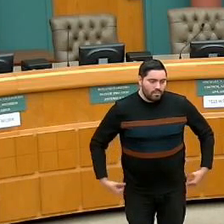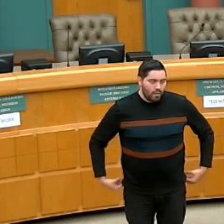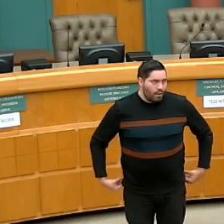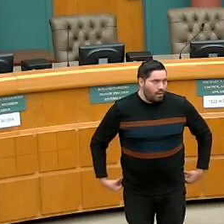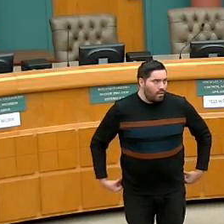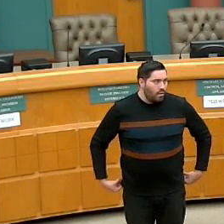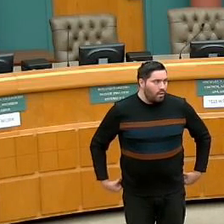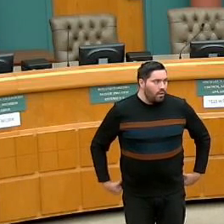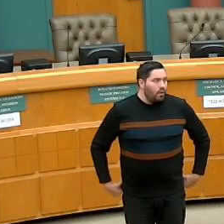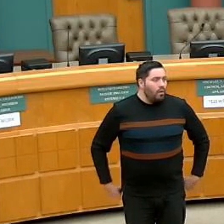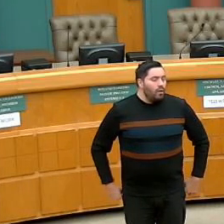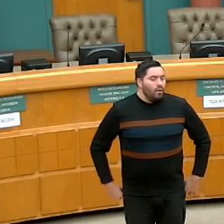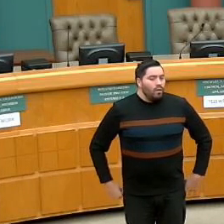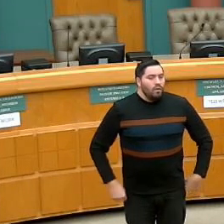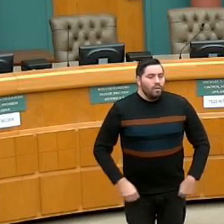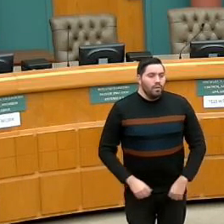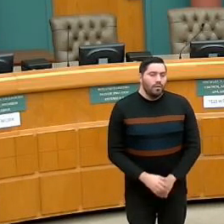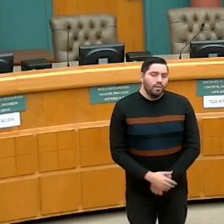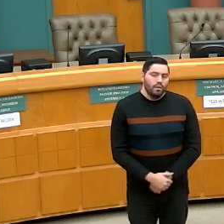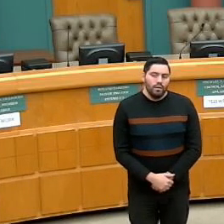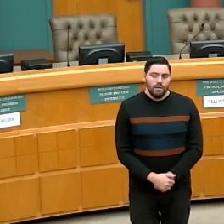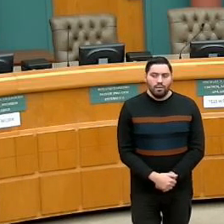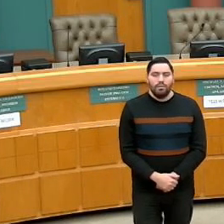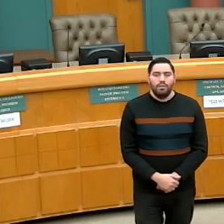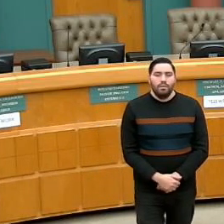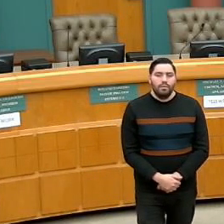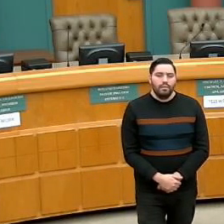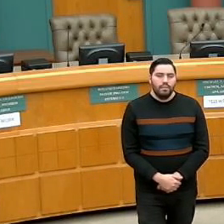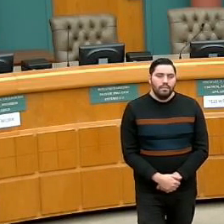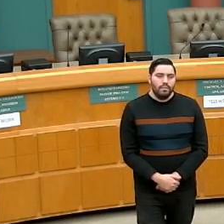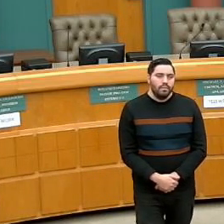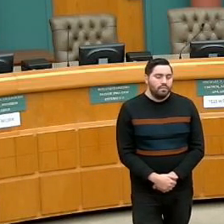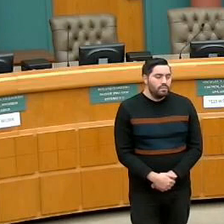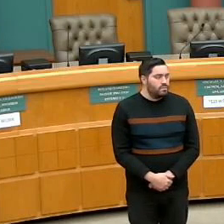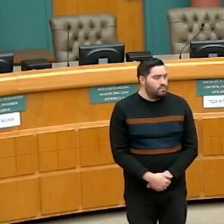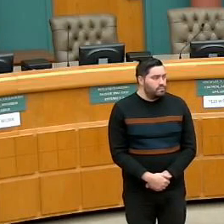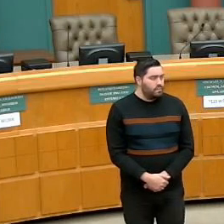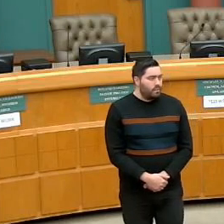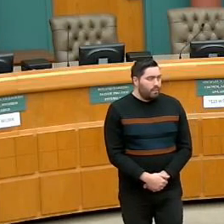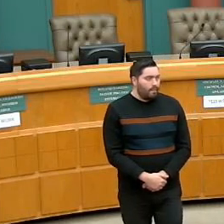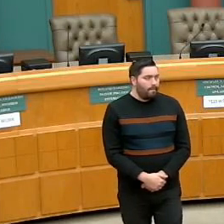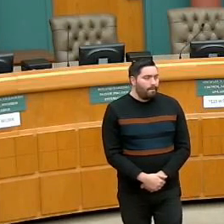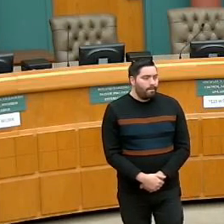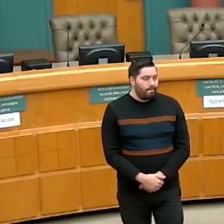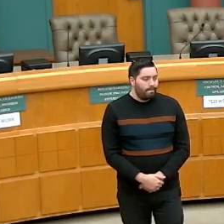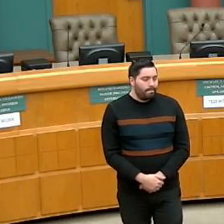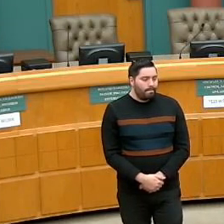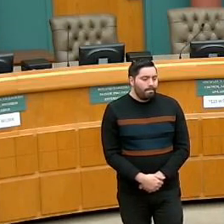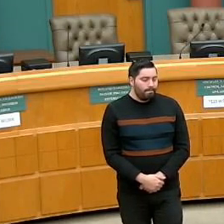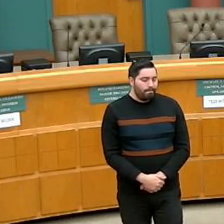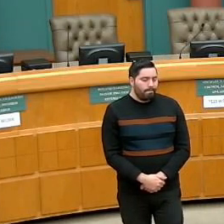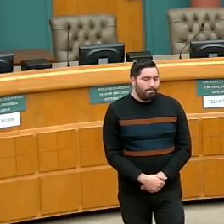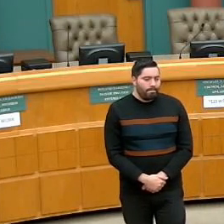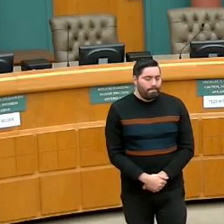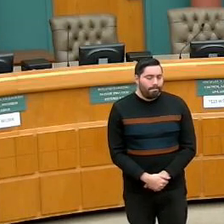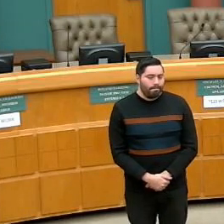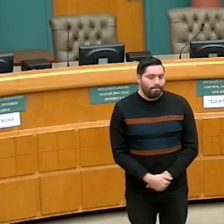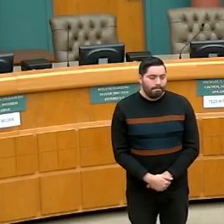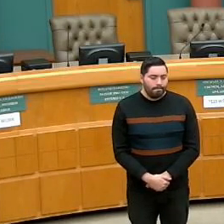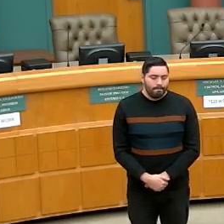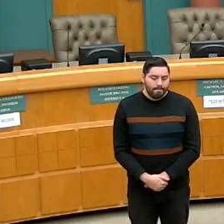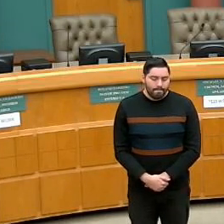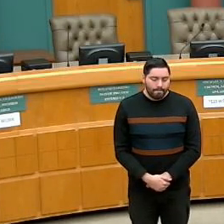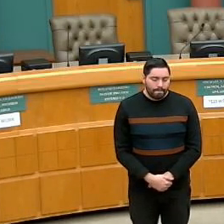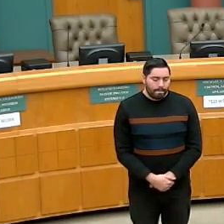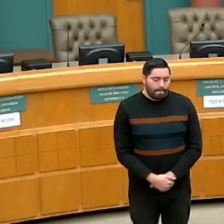El programa trabaja mediante préstamos de hasta $25,000 por un término de 3 años a un interés del 0%. El primer pago se hace después